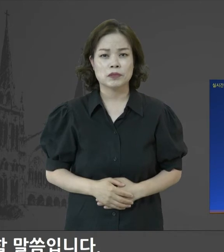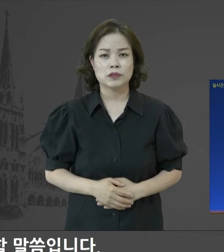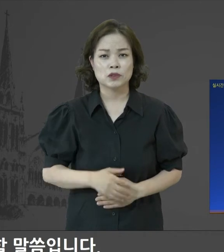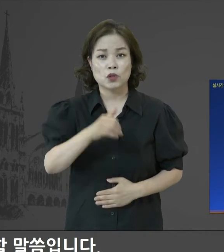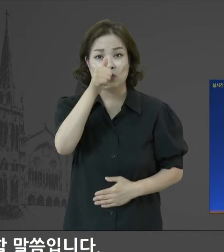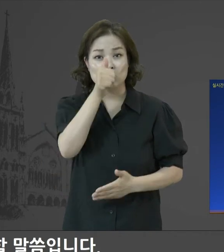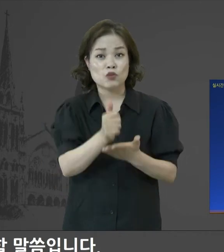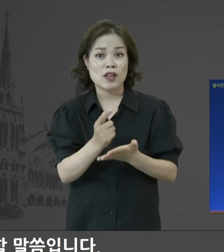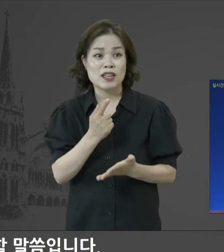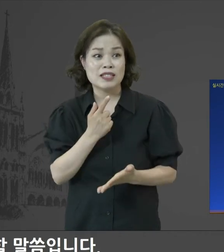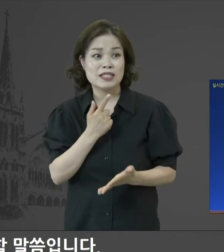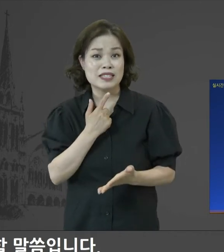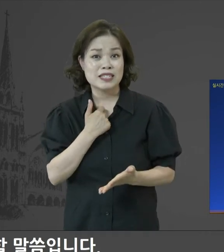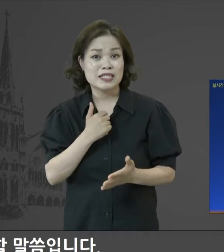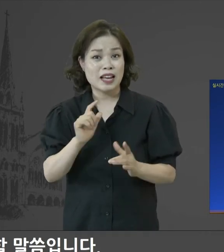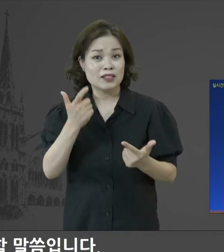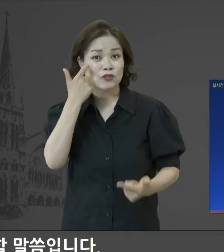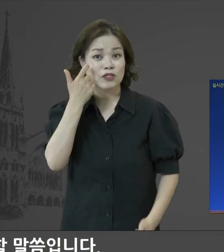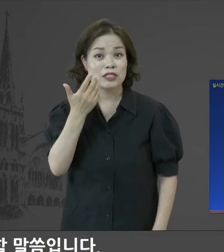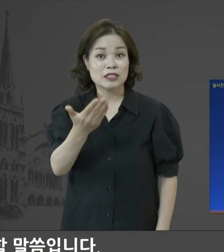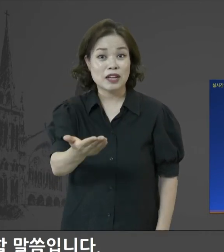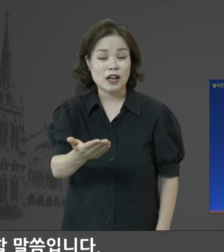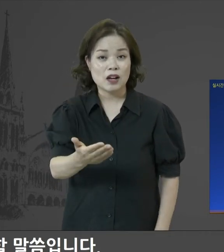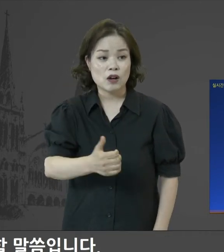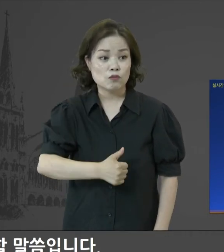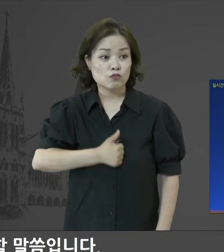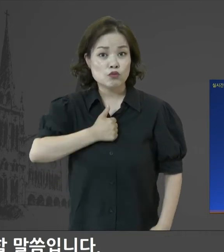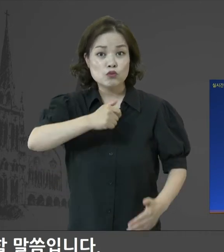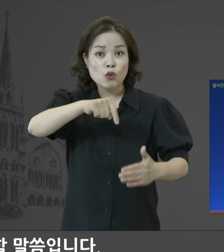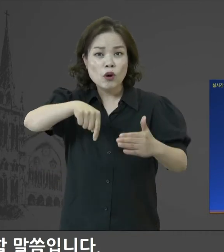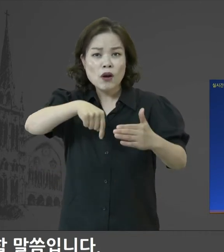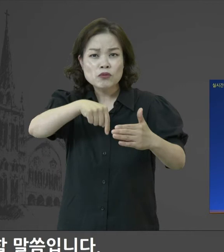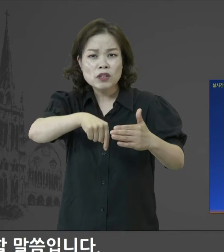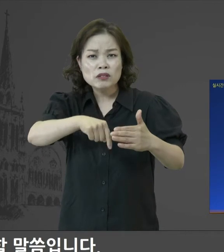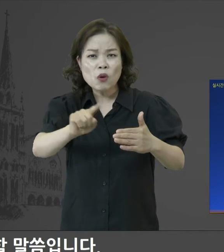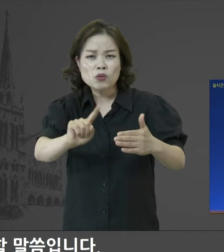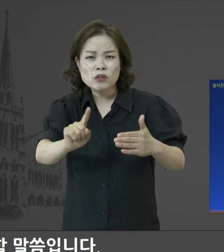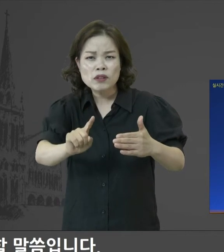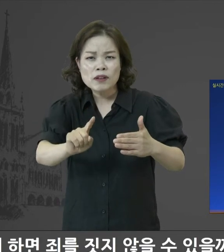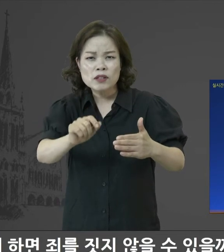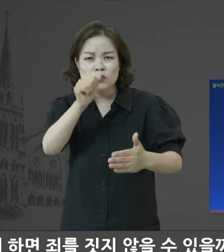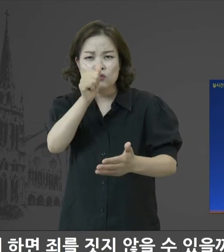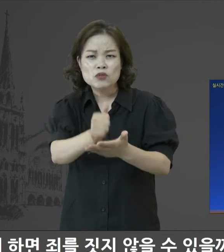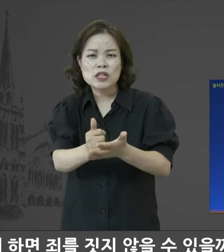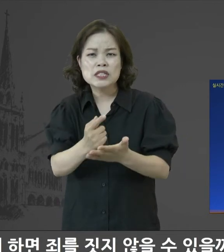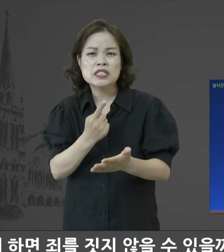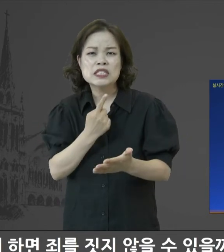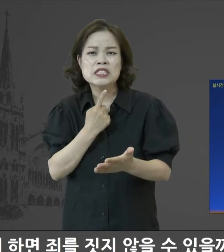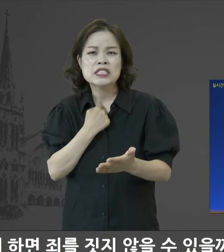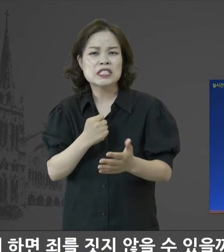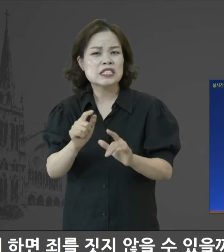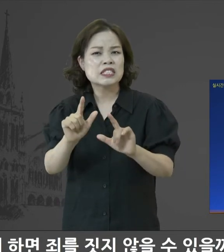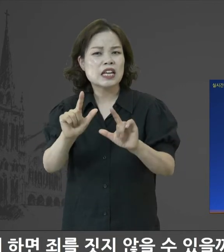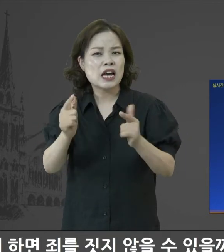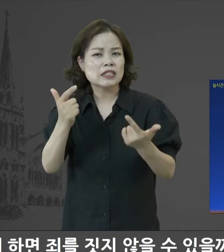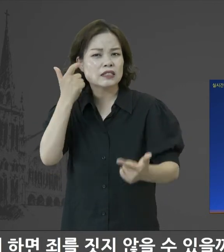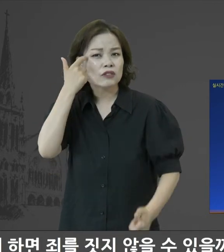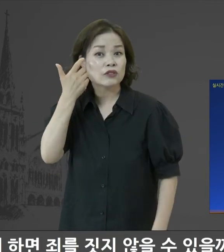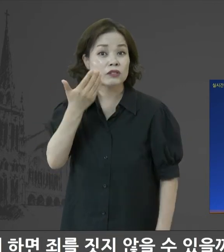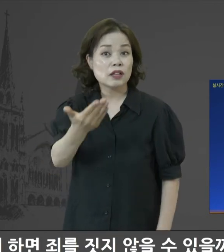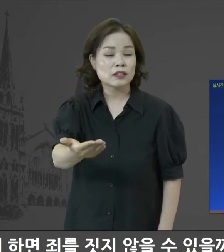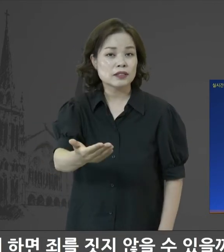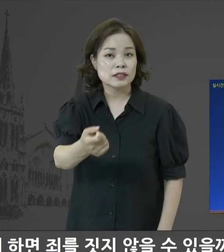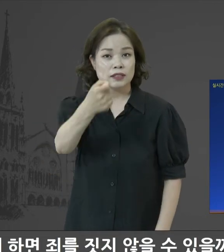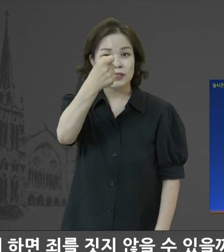죄를 짓지 않을 수 있을까요? 분노 중에도 어떻게 하면 죄를 짓지 않을 수 있을까요?